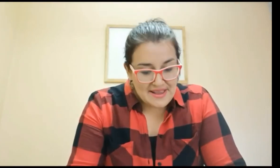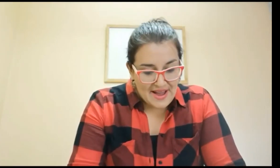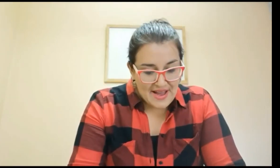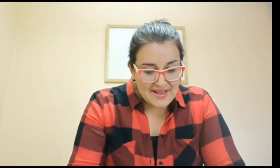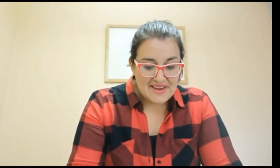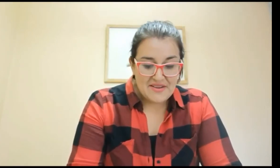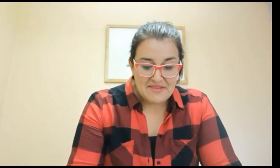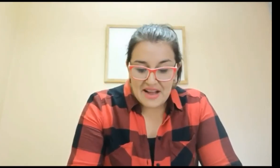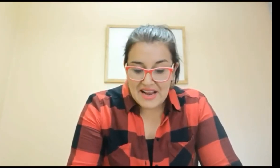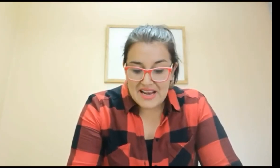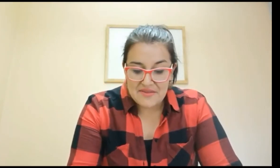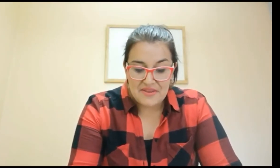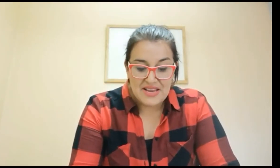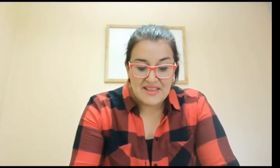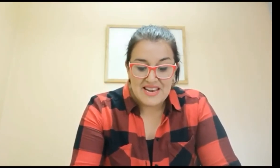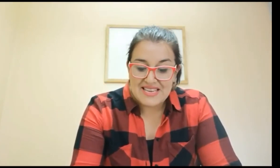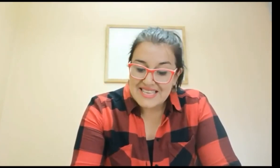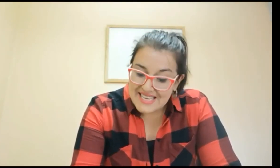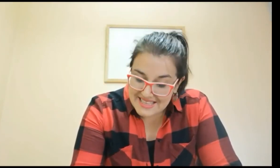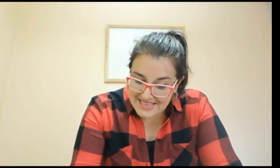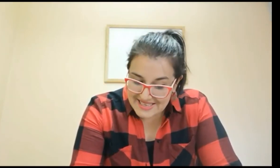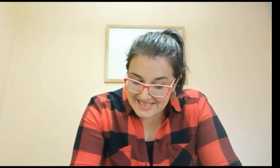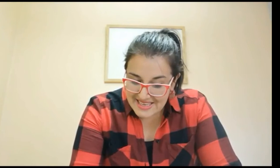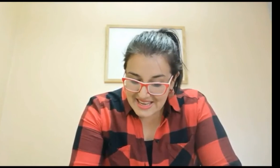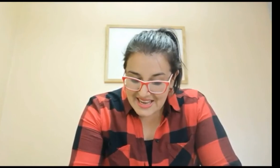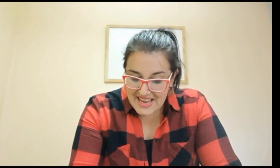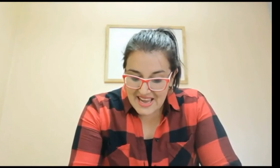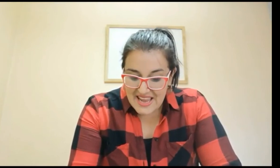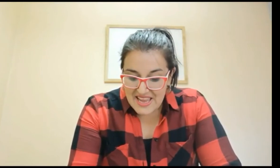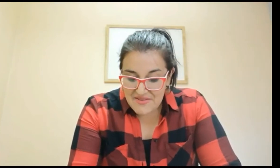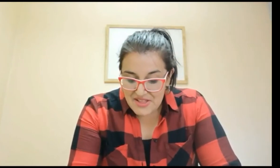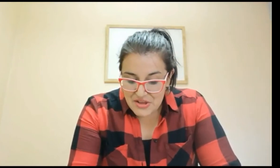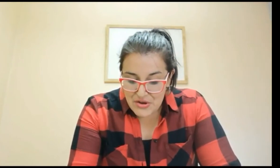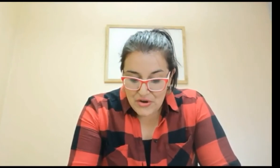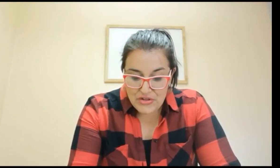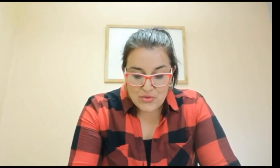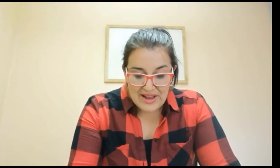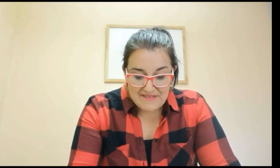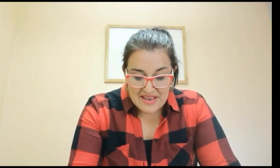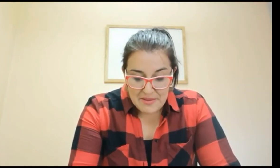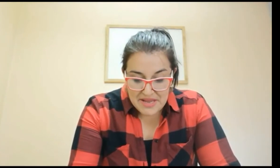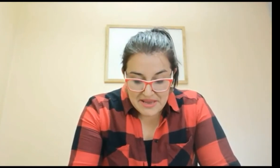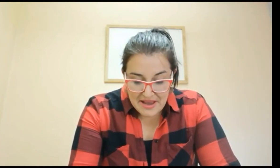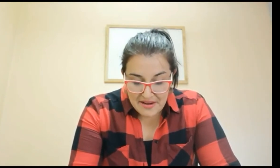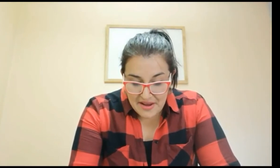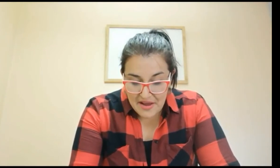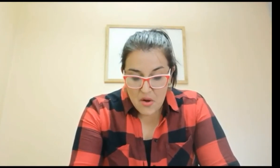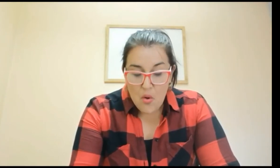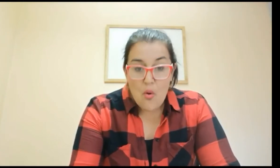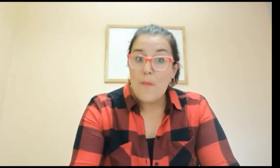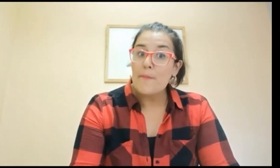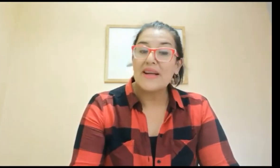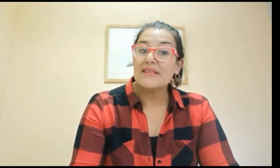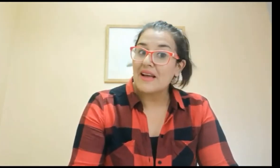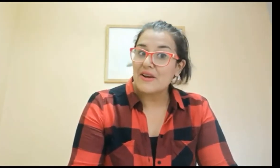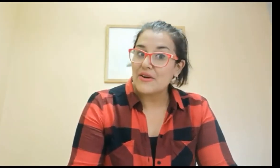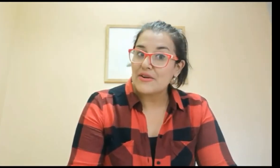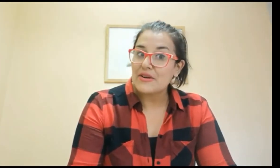María trabaja en las ferias de las quintas y vendió durante la mañana un pantalón